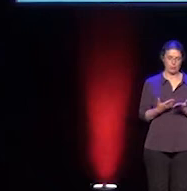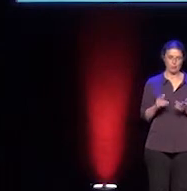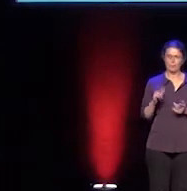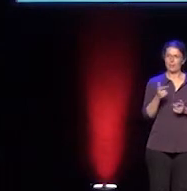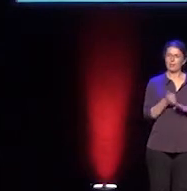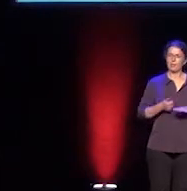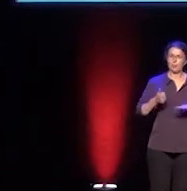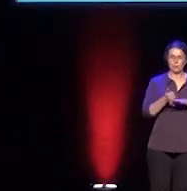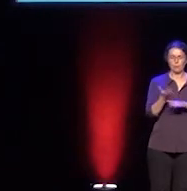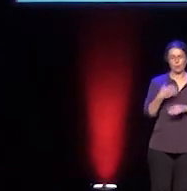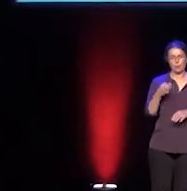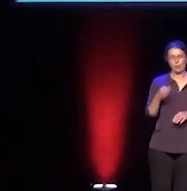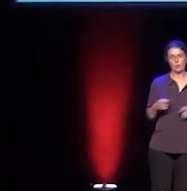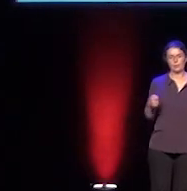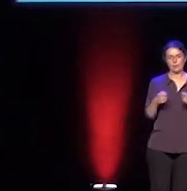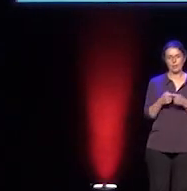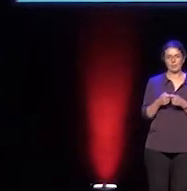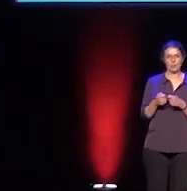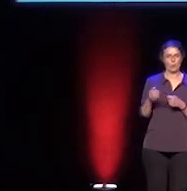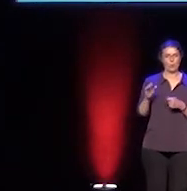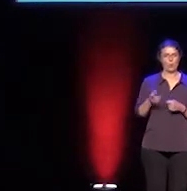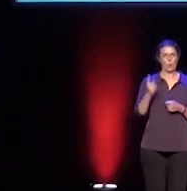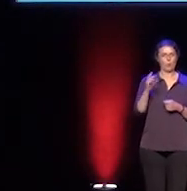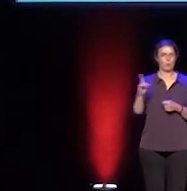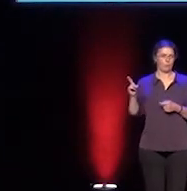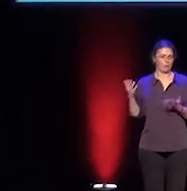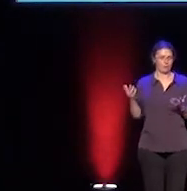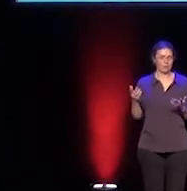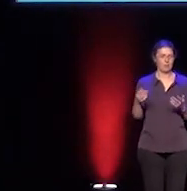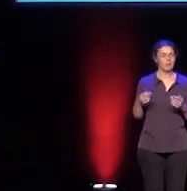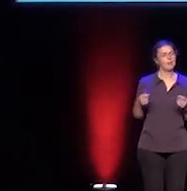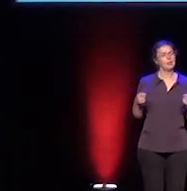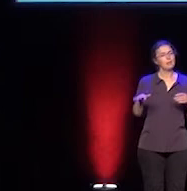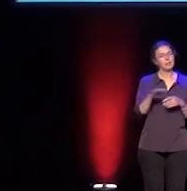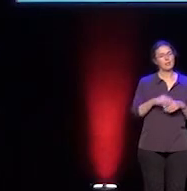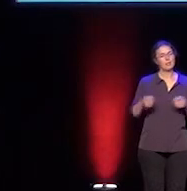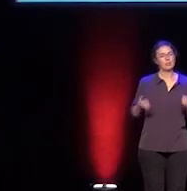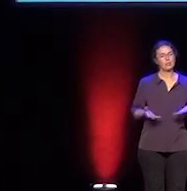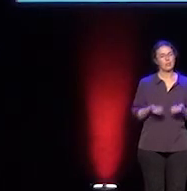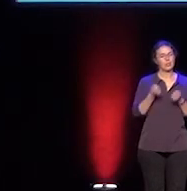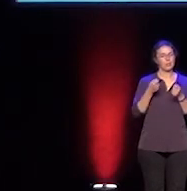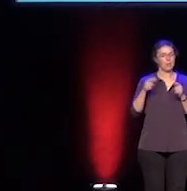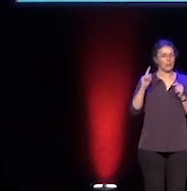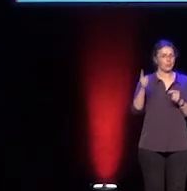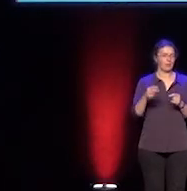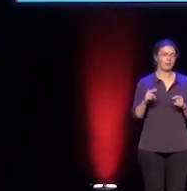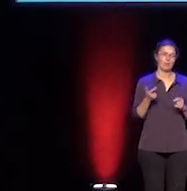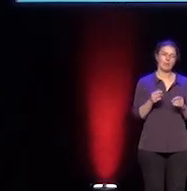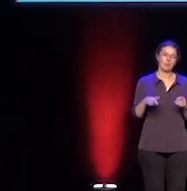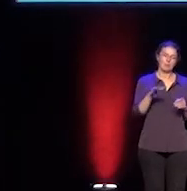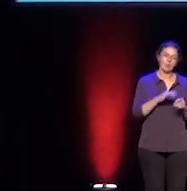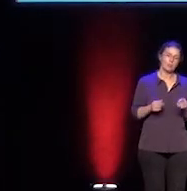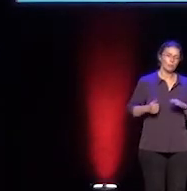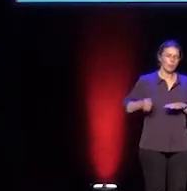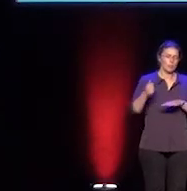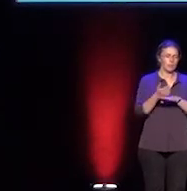zweiter Vorsitzender des Ortsverbands Oberdümpfen, als Bezirksschatzmeister, als zweiter Bezirksvorsitzender und